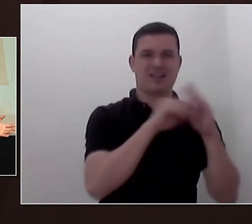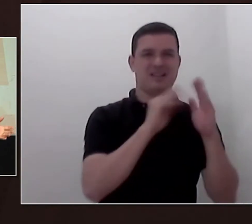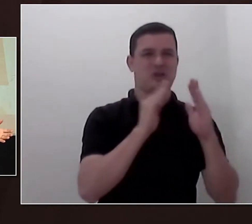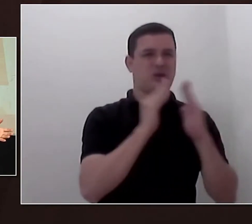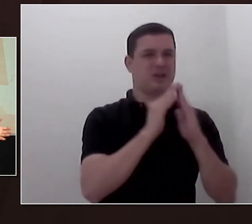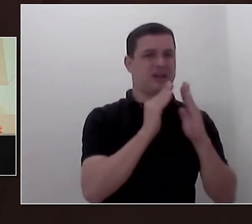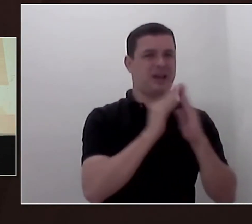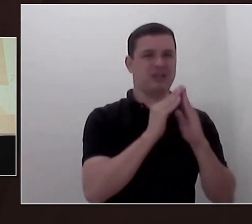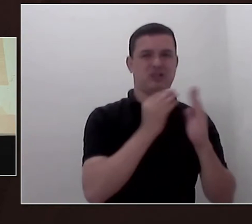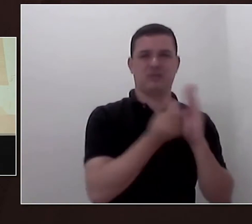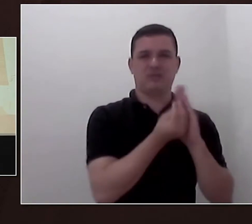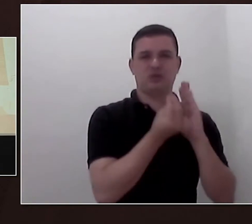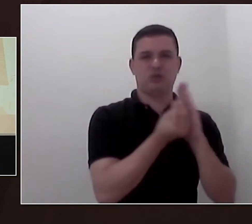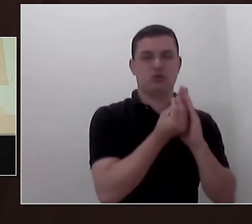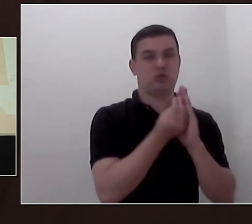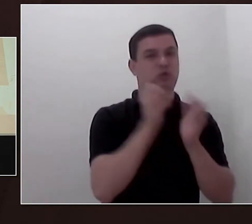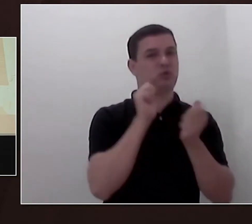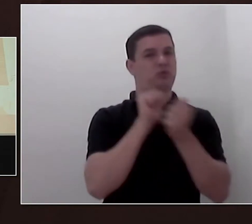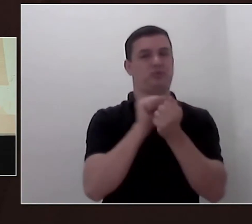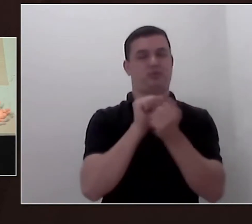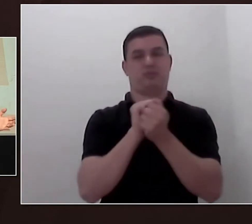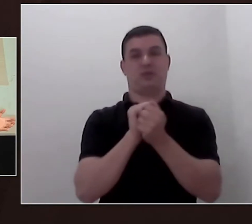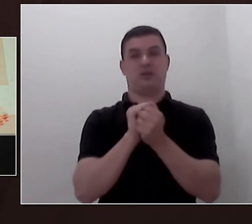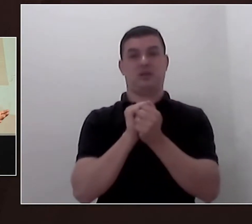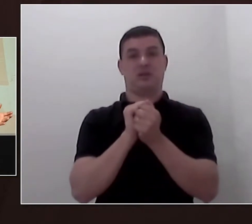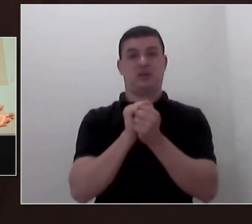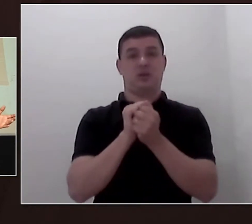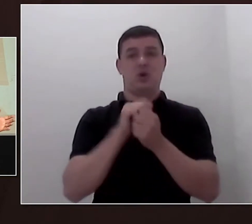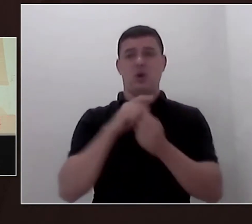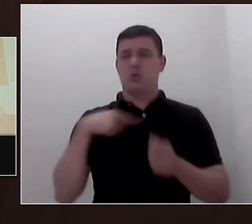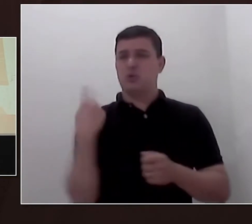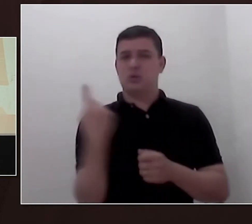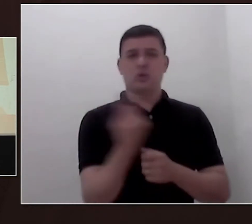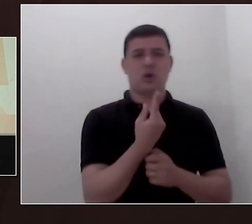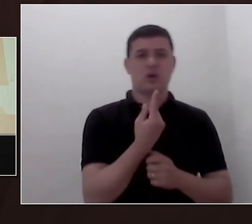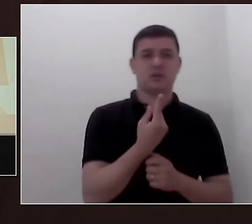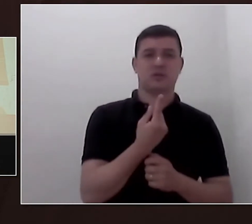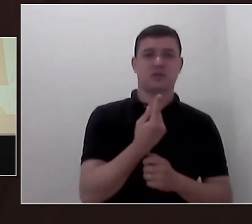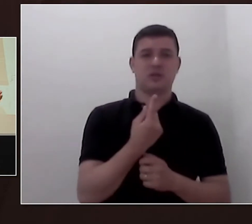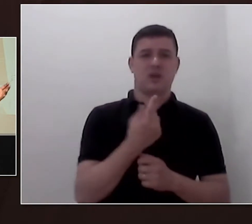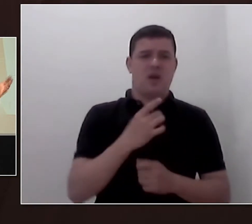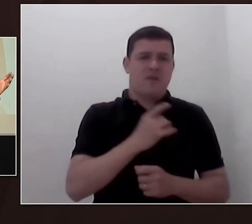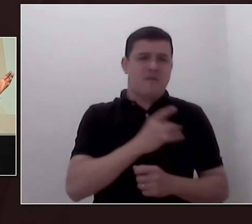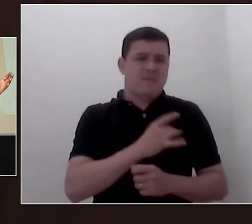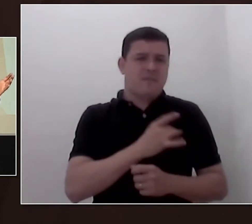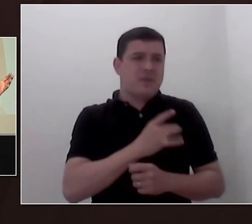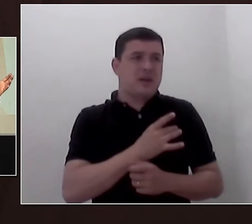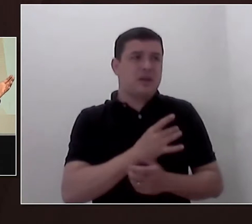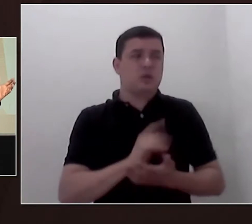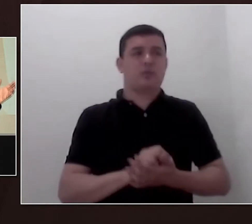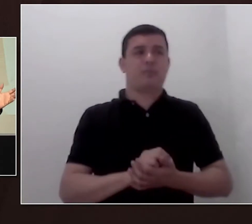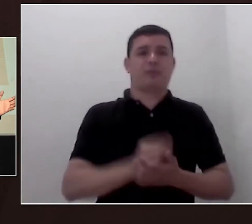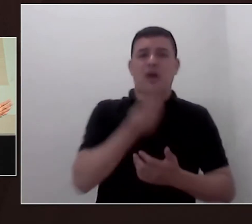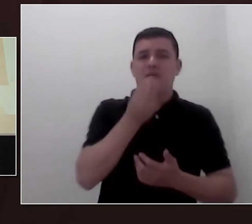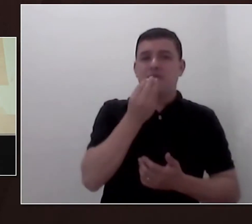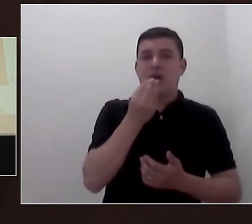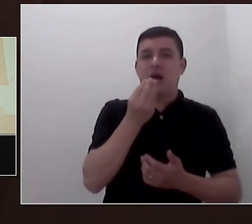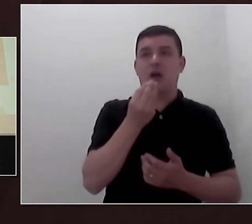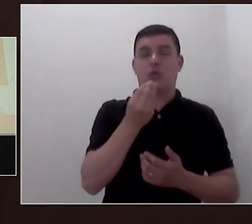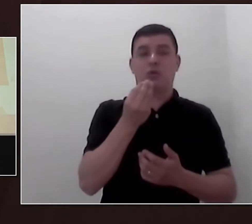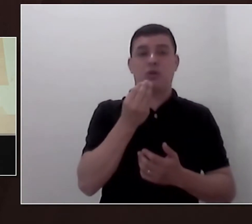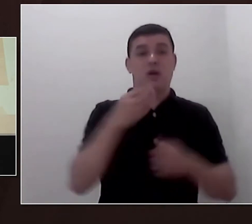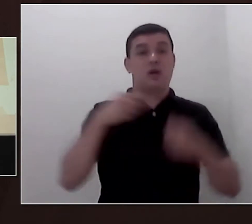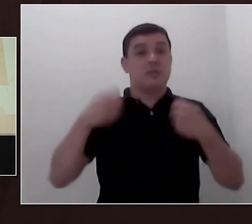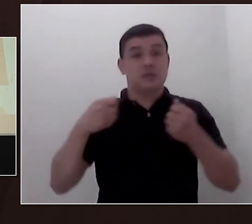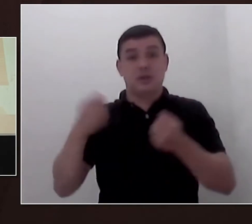pequenos, certo? Nós sempre fracos, frágeis, Estamos sempre dependendo da graça do Senhor